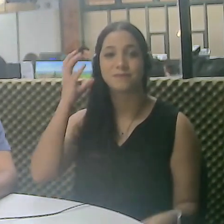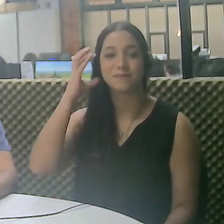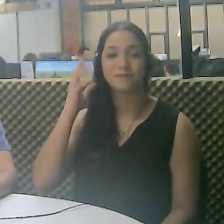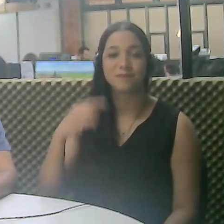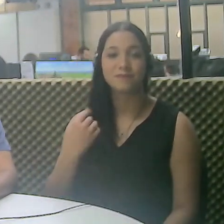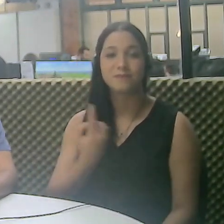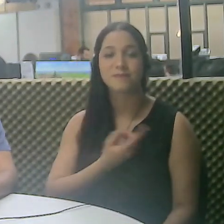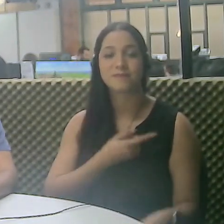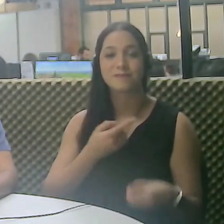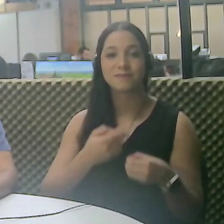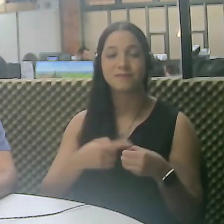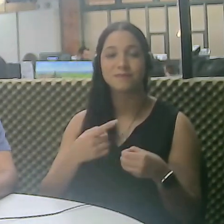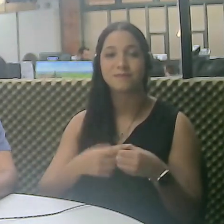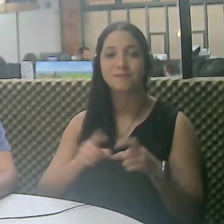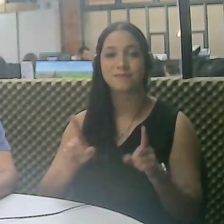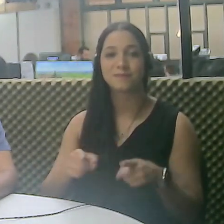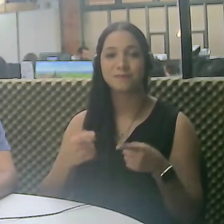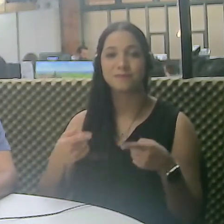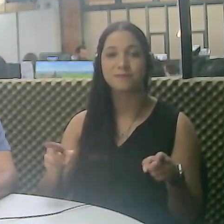Rádio Nossa Cidade.